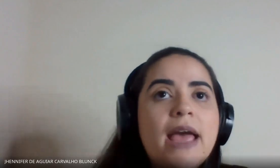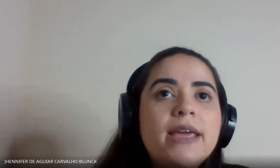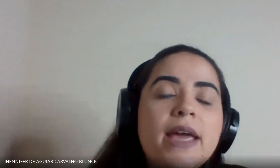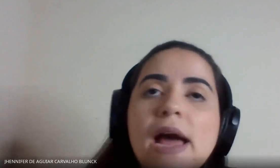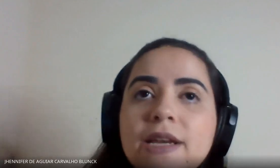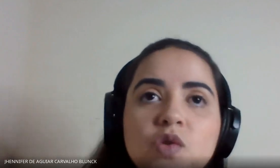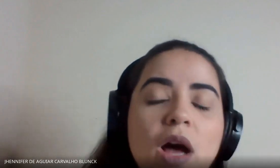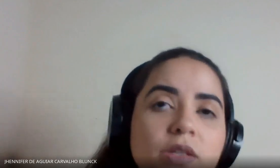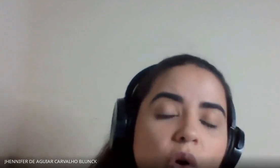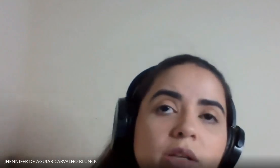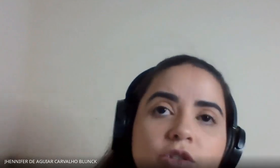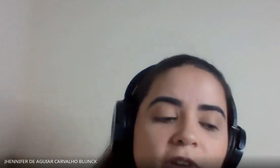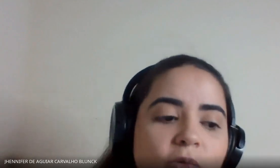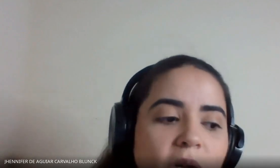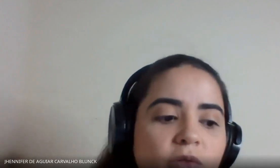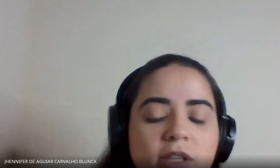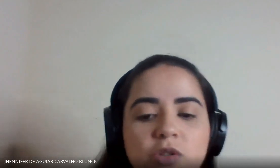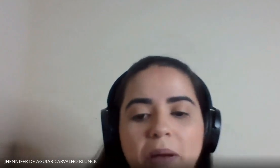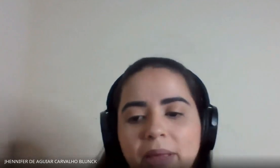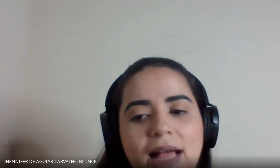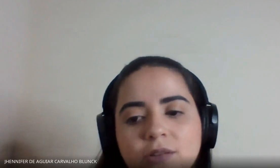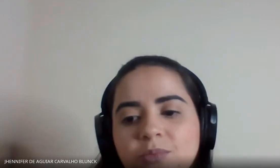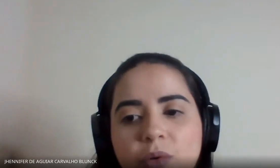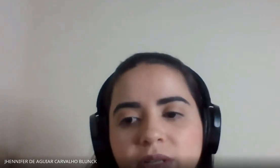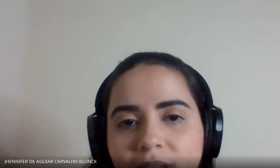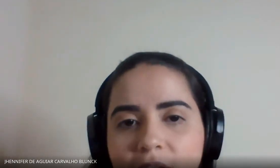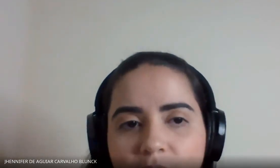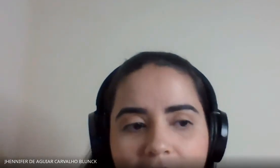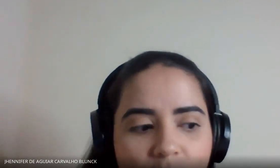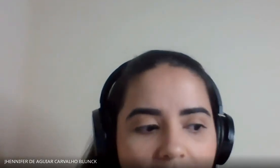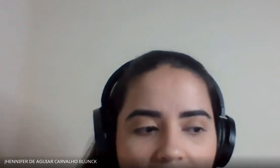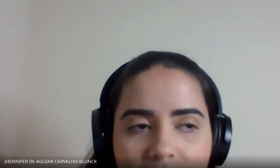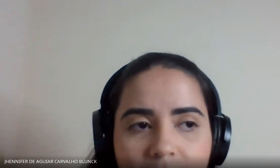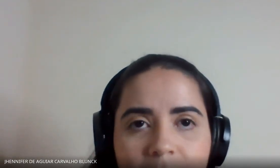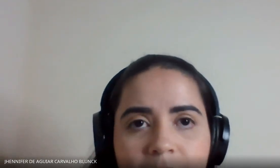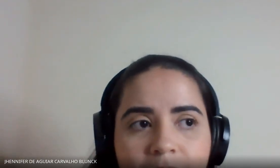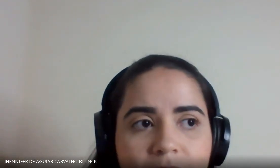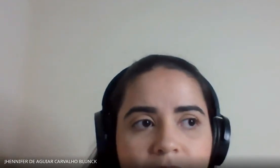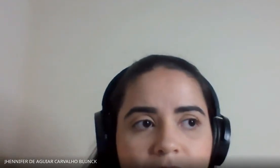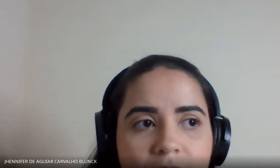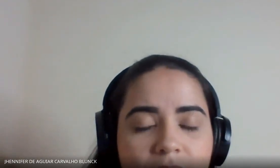na SRE. Aí é só a escola, se tiver alguma dúvida de papelada, alguma coisa, entrar em contato com ela.